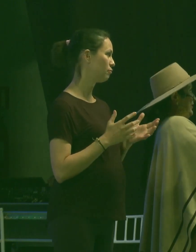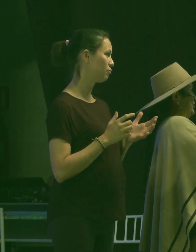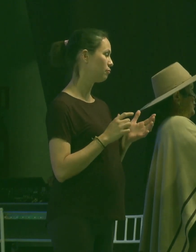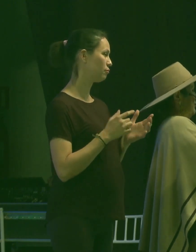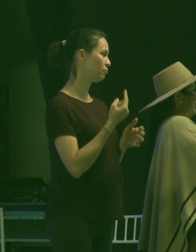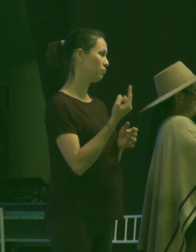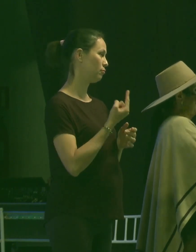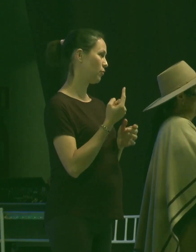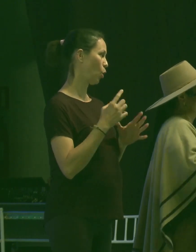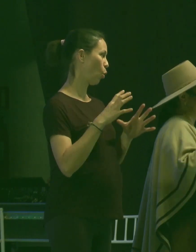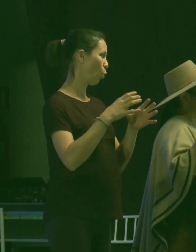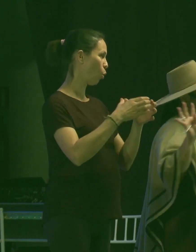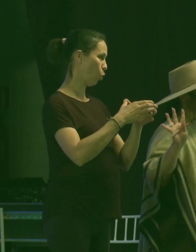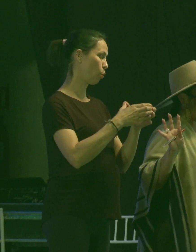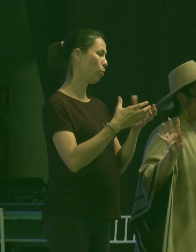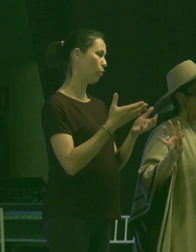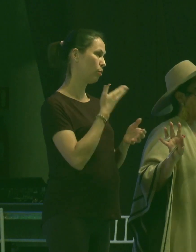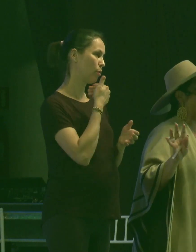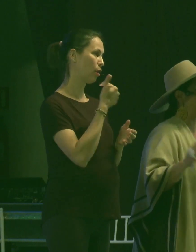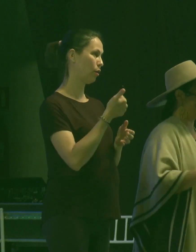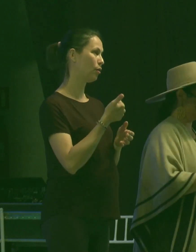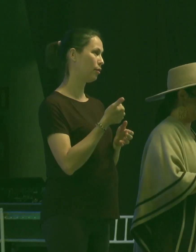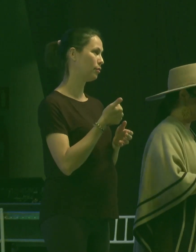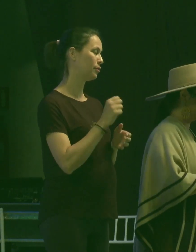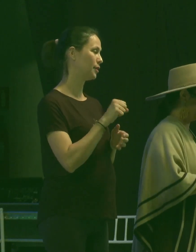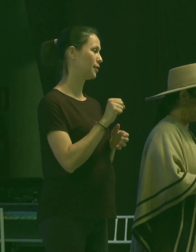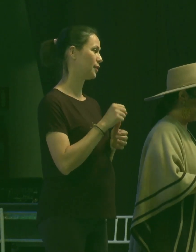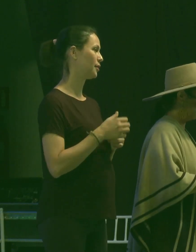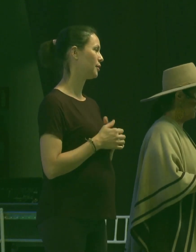ser coletivo. Então vai ser coletivo. Vai ser coletivo. Vamos lá.